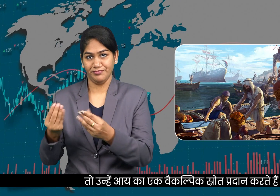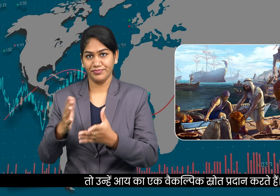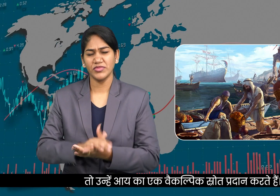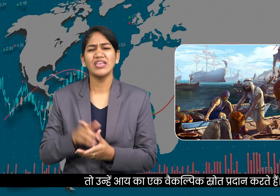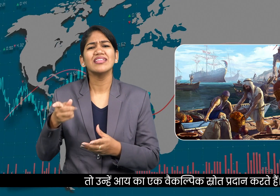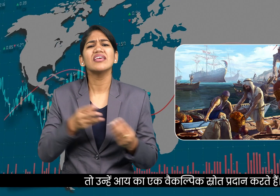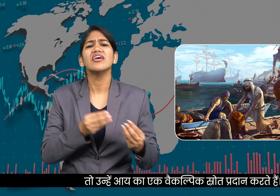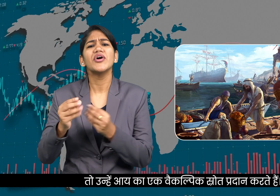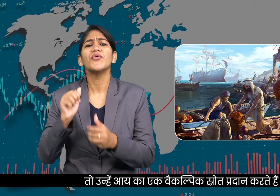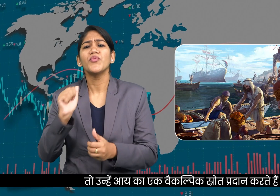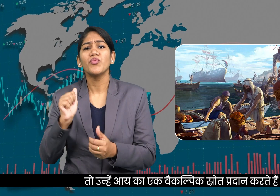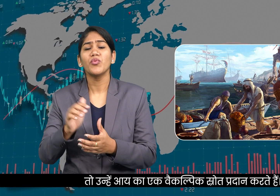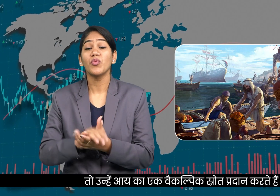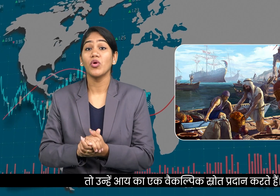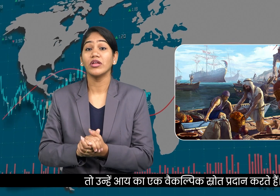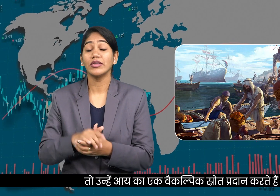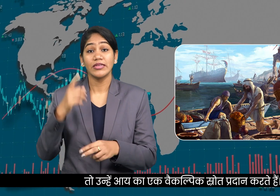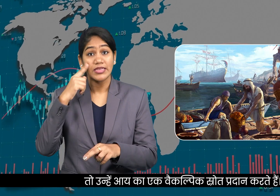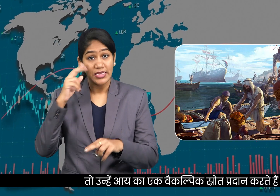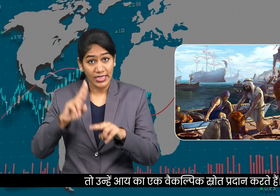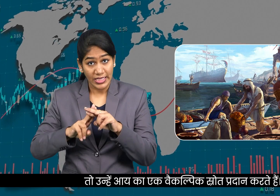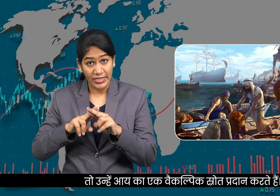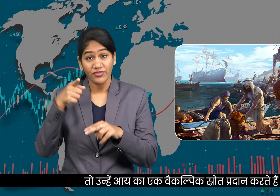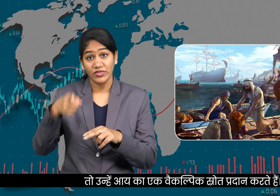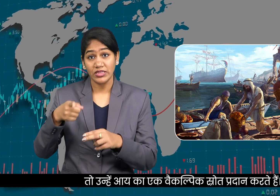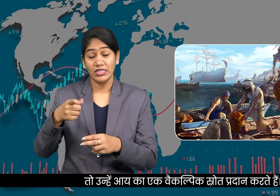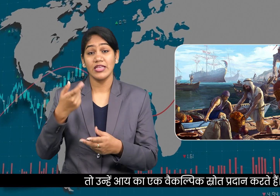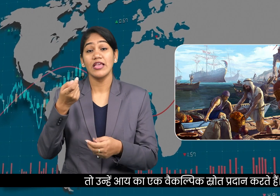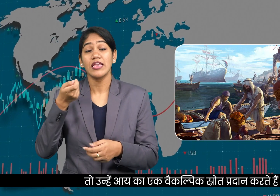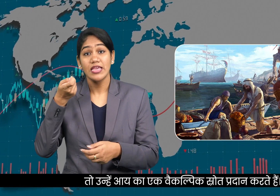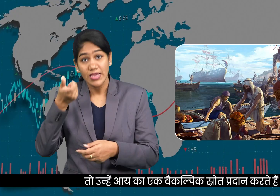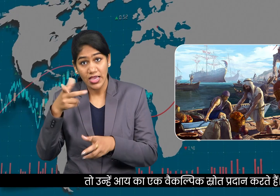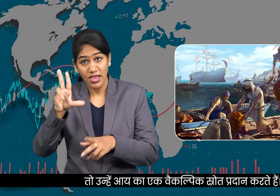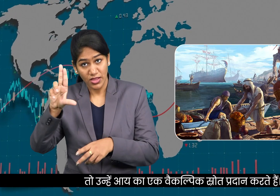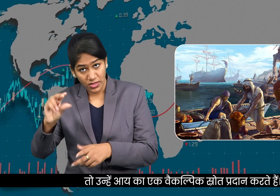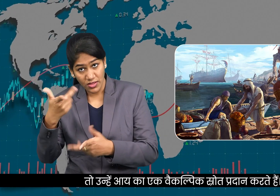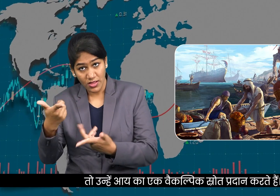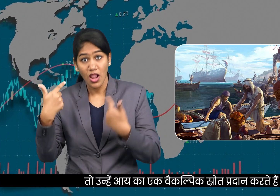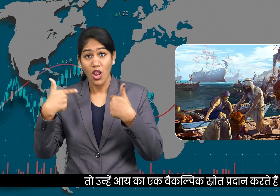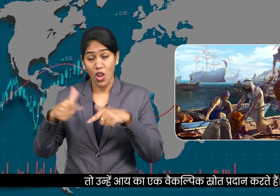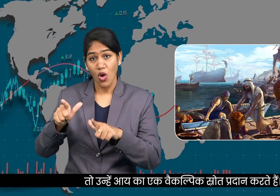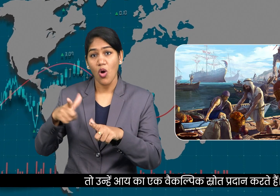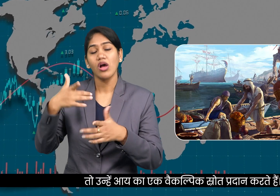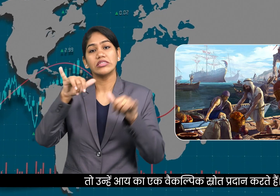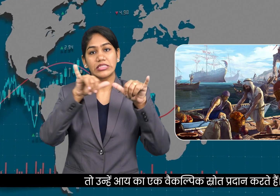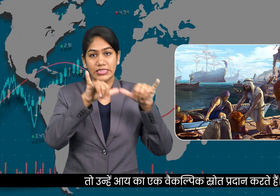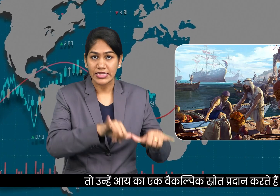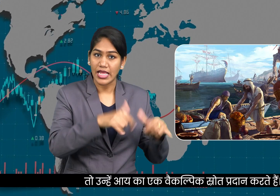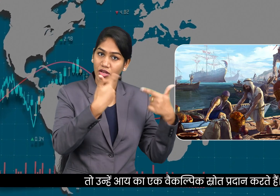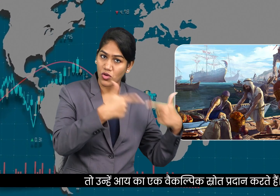तो उन्हें आय का एक वैकल्पिक स्रोत प्रदान करते हैं।